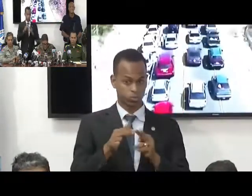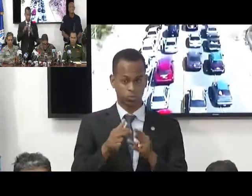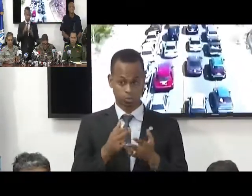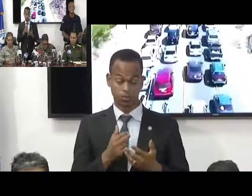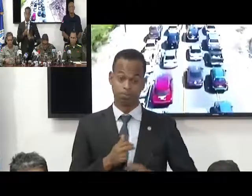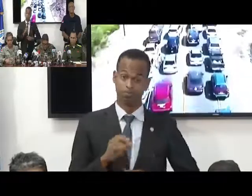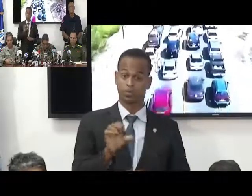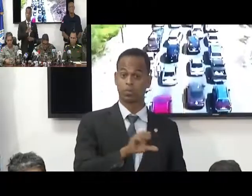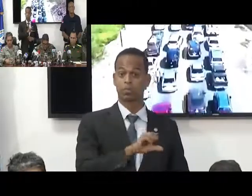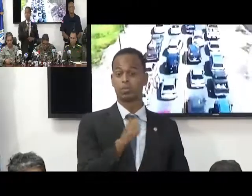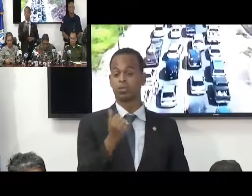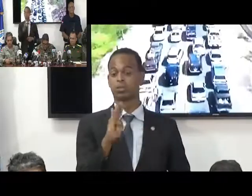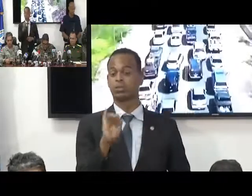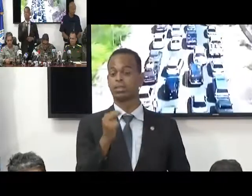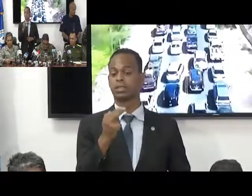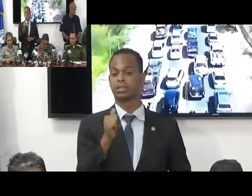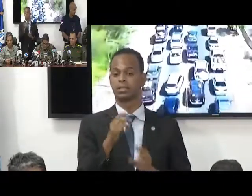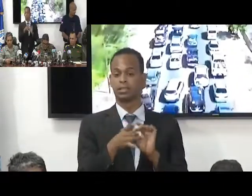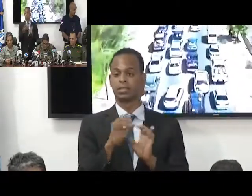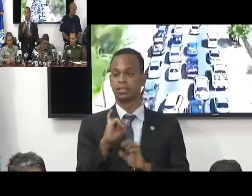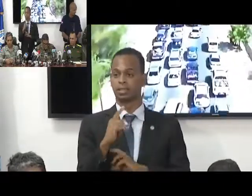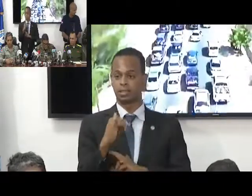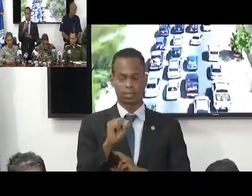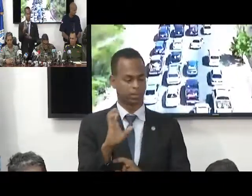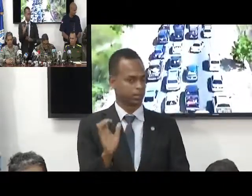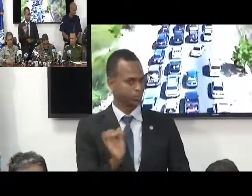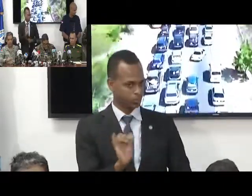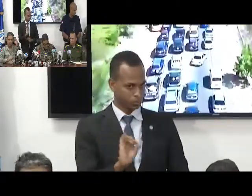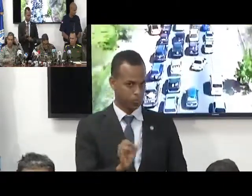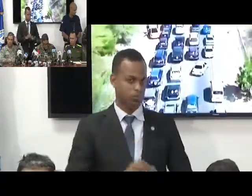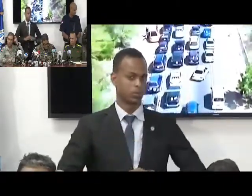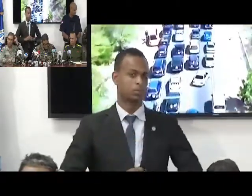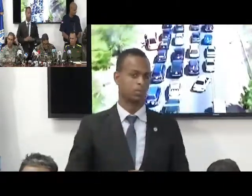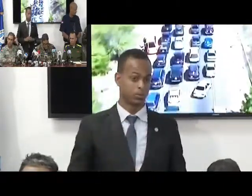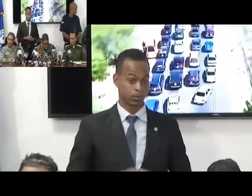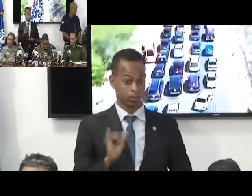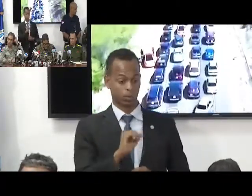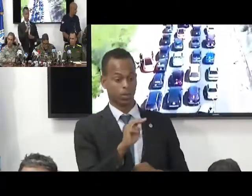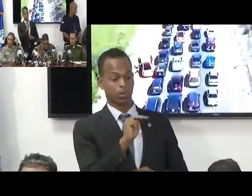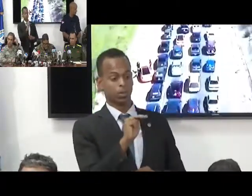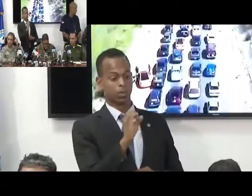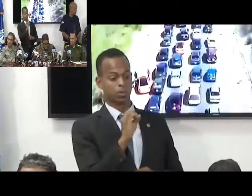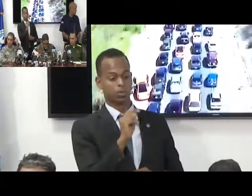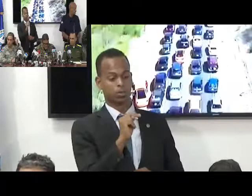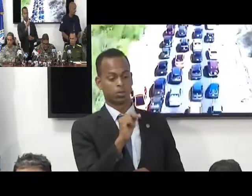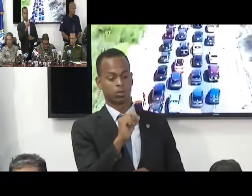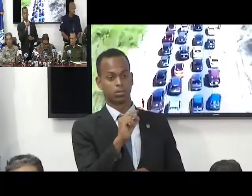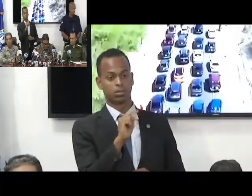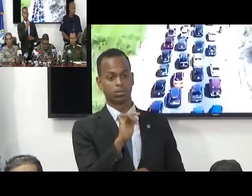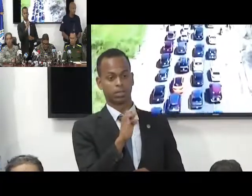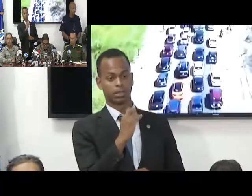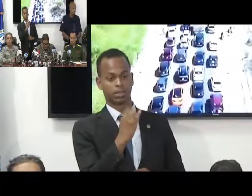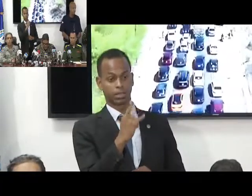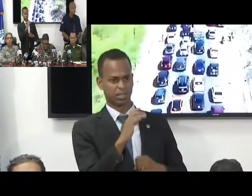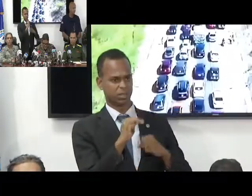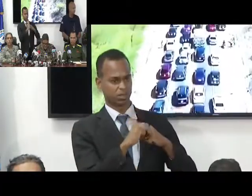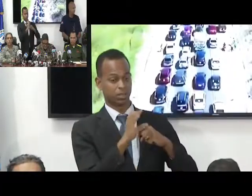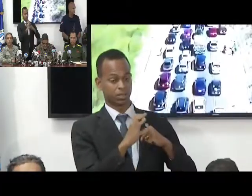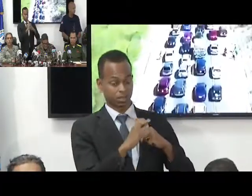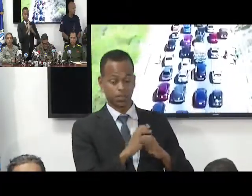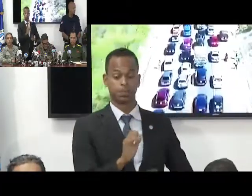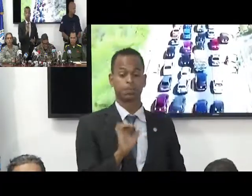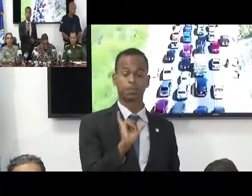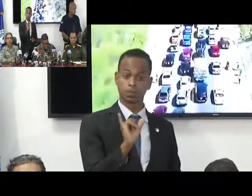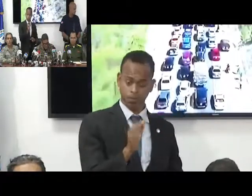Águilas, un guardacosta y un Ocean Walk y una lancha interceptora; en Montecristi, una lancha interceptora en Punta Salinas.